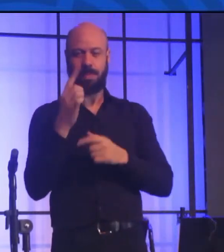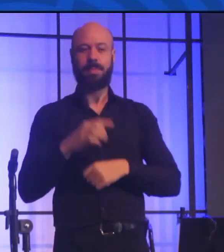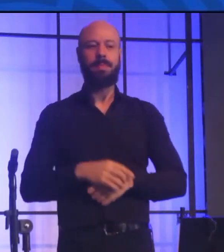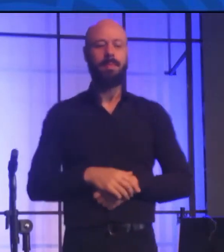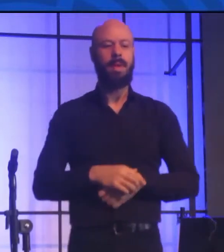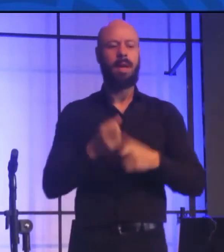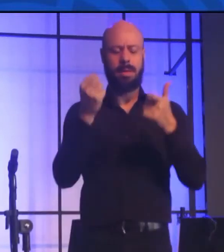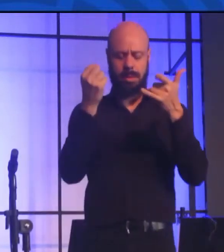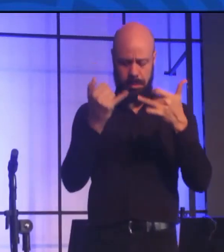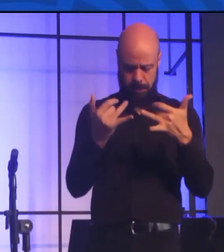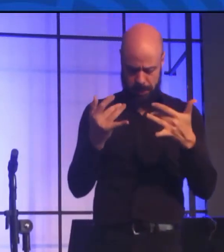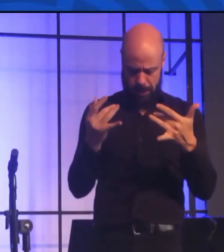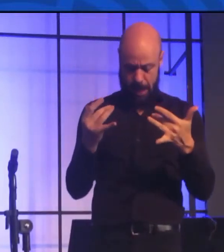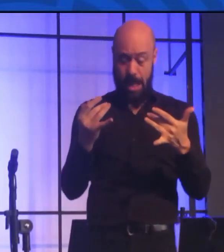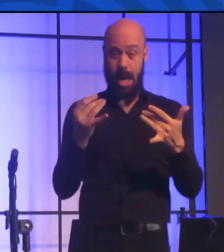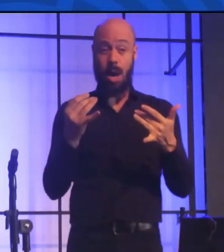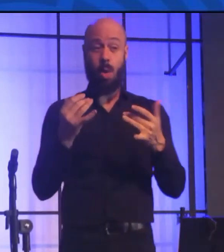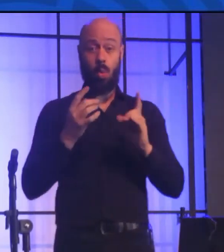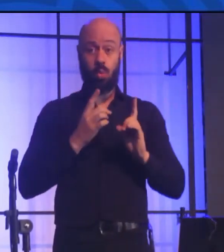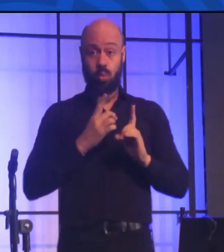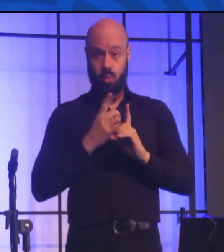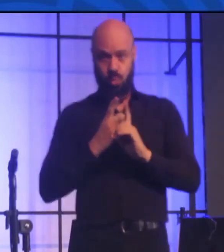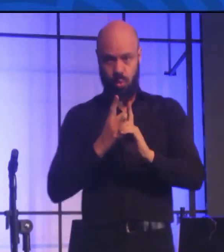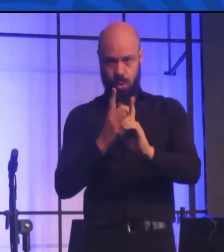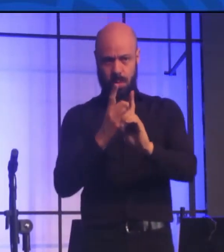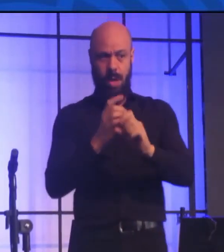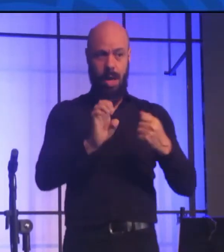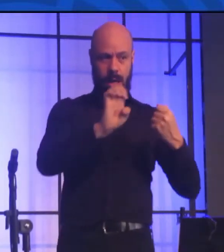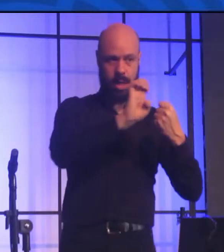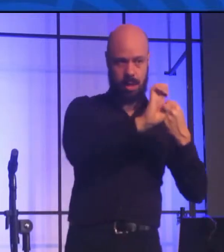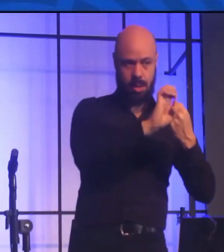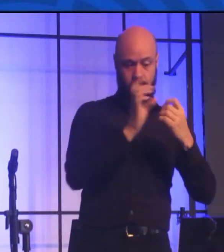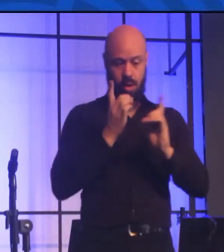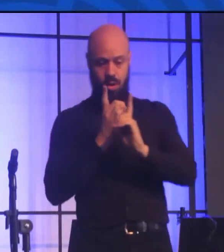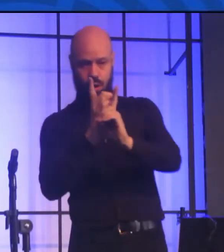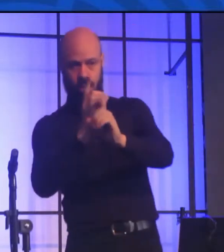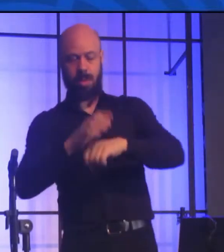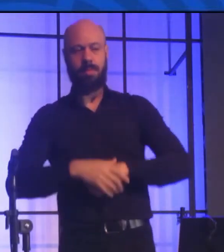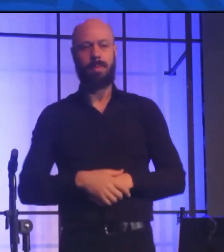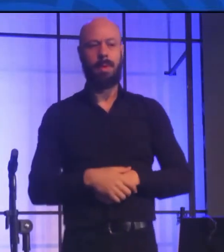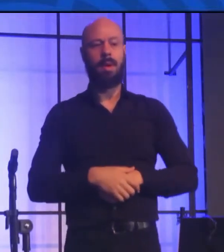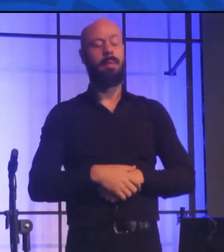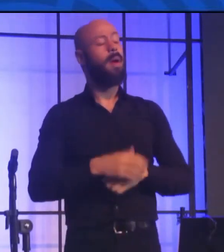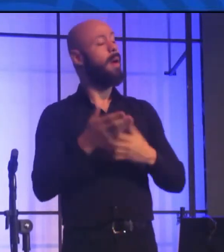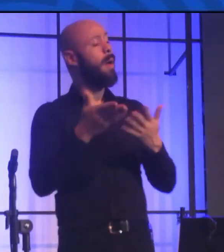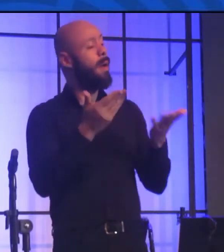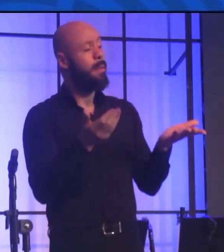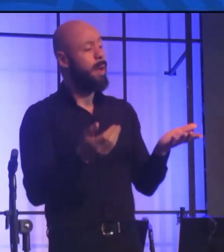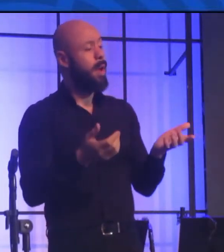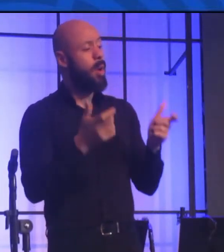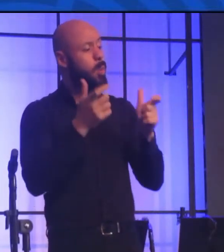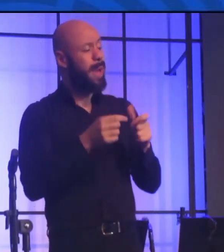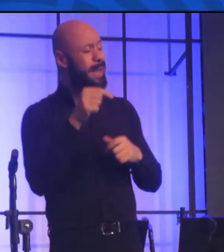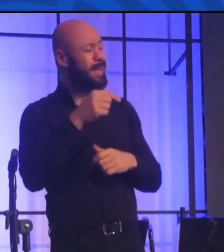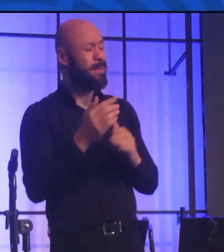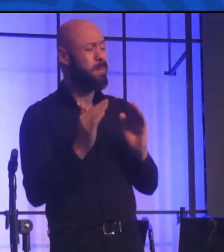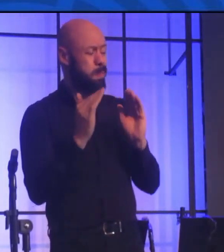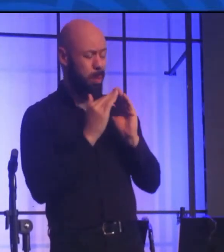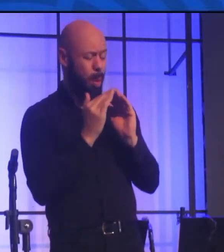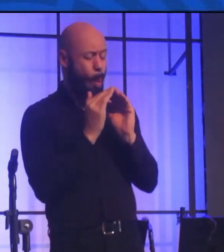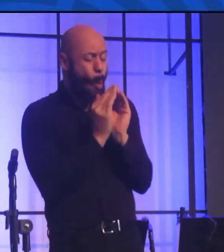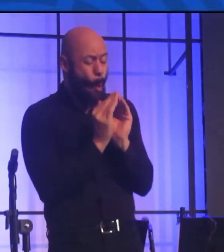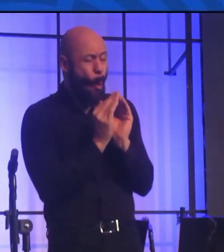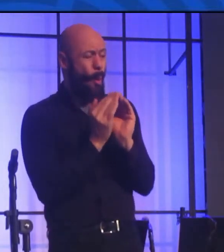que os discípulos chegaram e disseram a Eliseu: o lugar em que nós estamos é pequeno